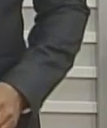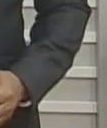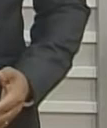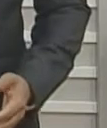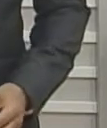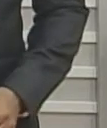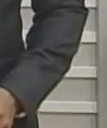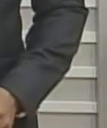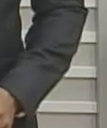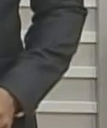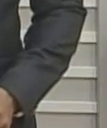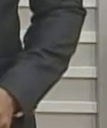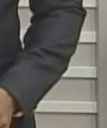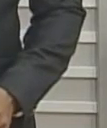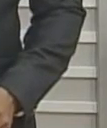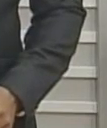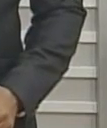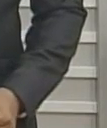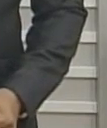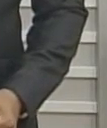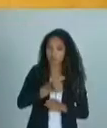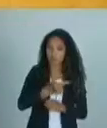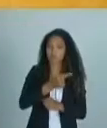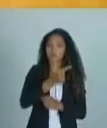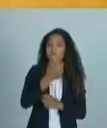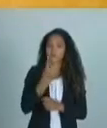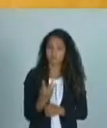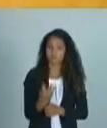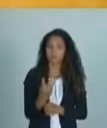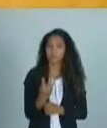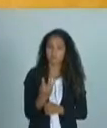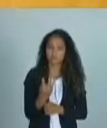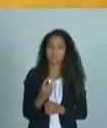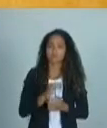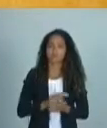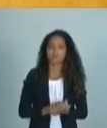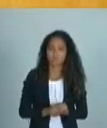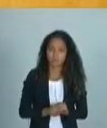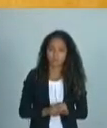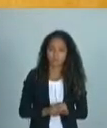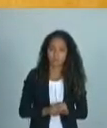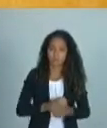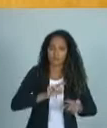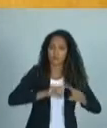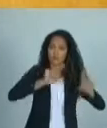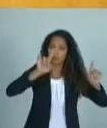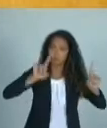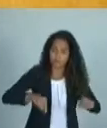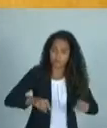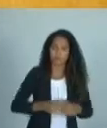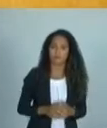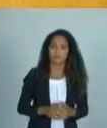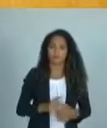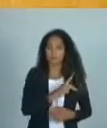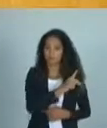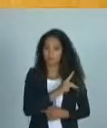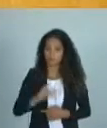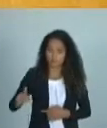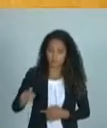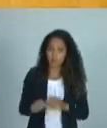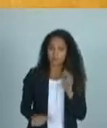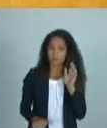sinais utilizada pela comunidade surda. A primeira sessão legislativa de 2021 foi marcada por